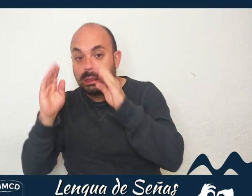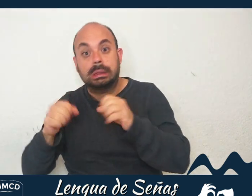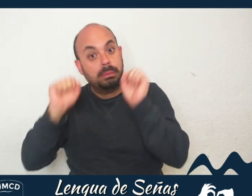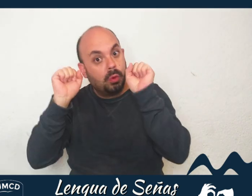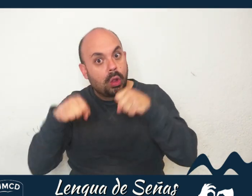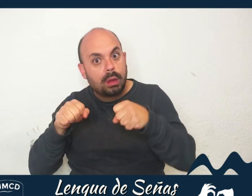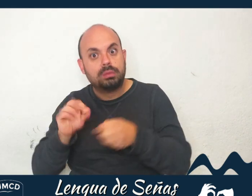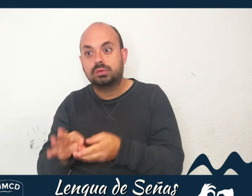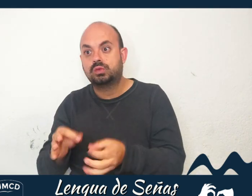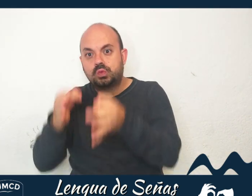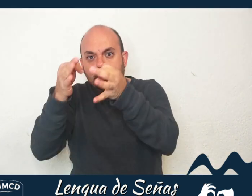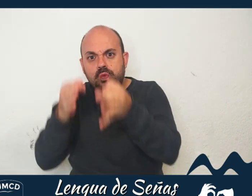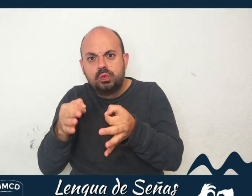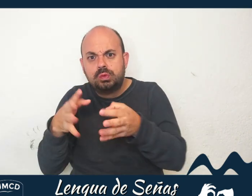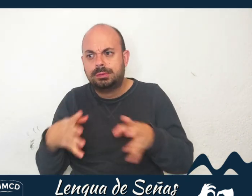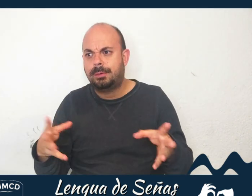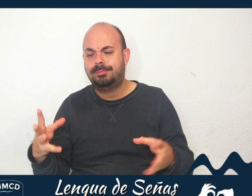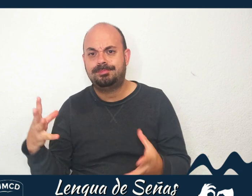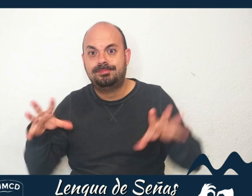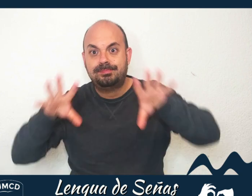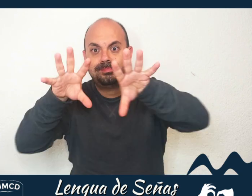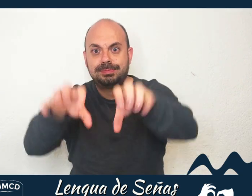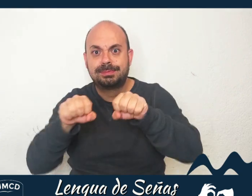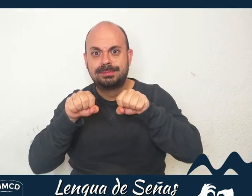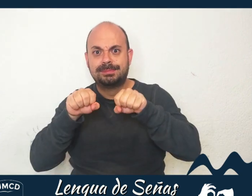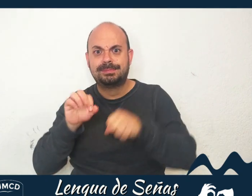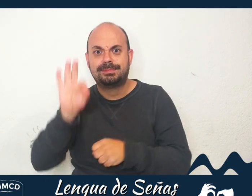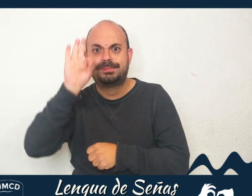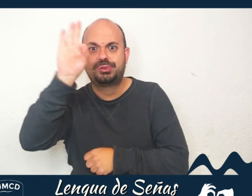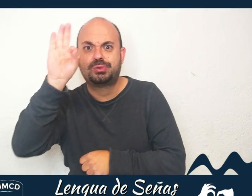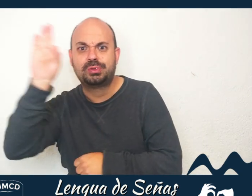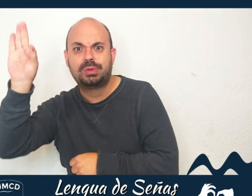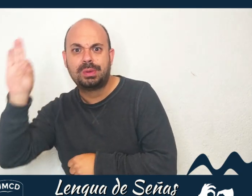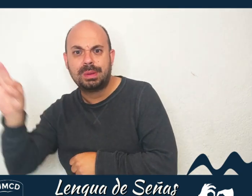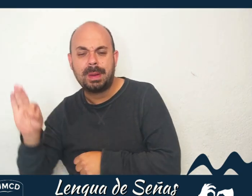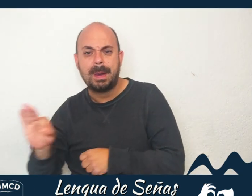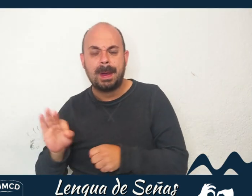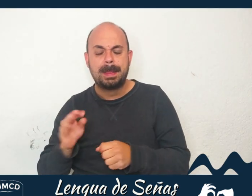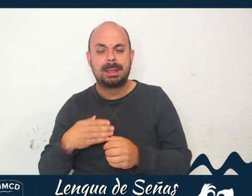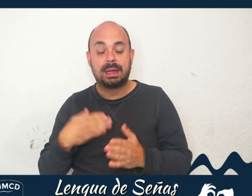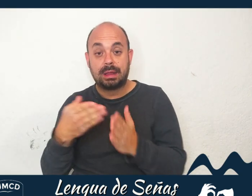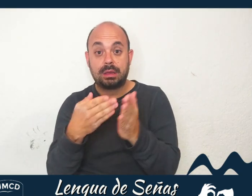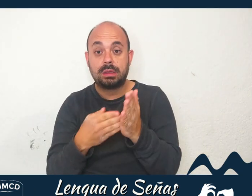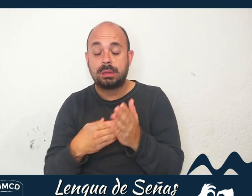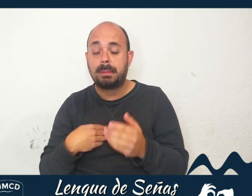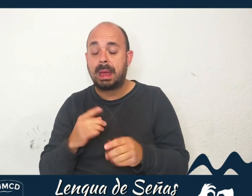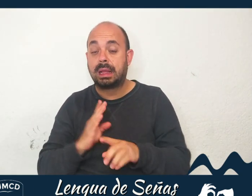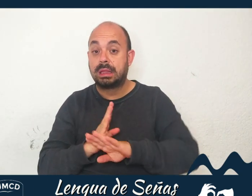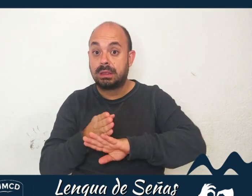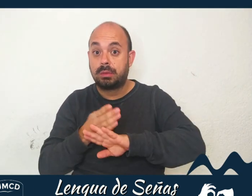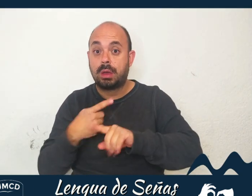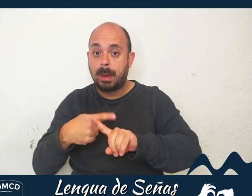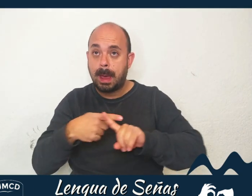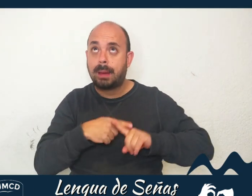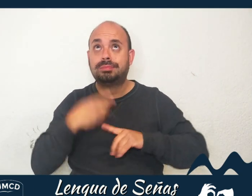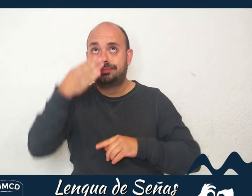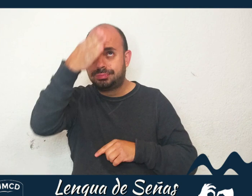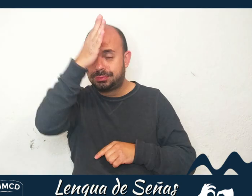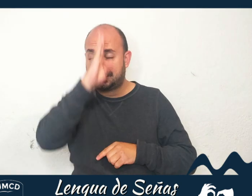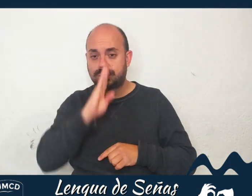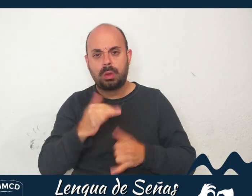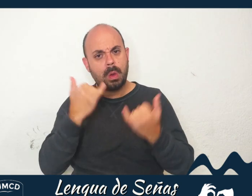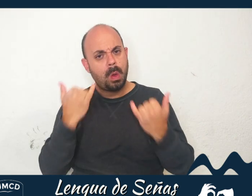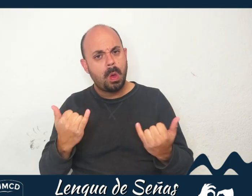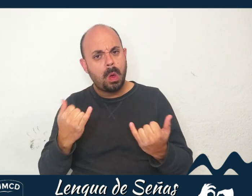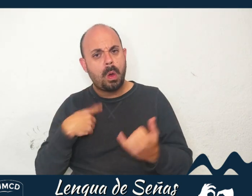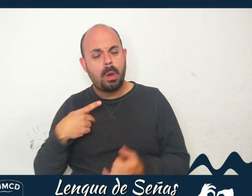de hablar del amor de Cristo, del sacrificio de Él en la cruz y de la posibilidad de vida eterna a todo aquel que cree.